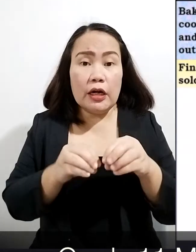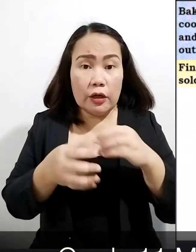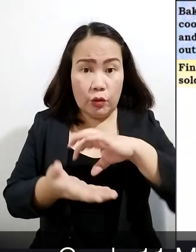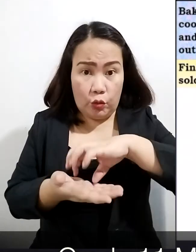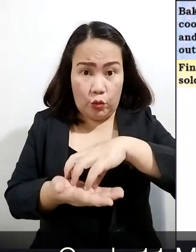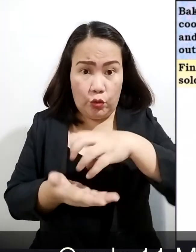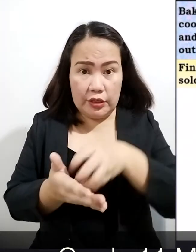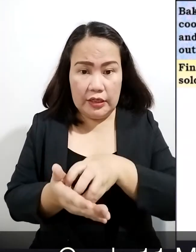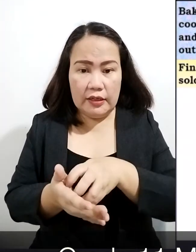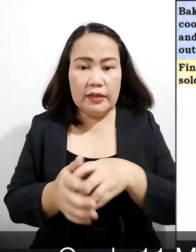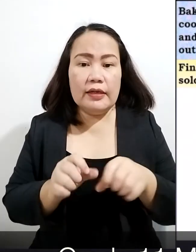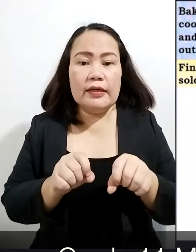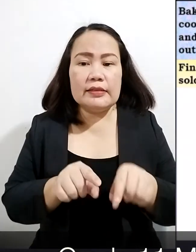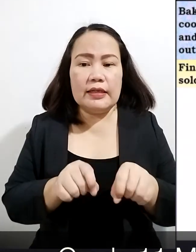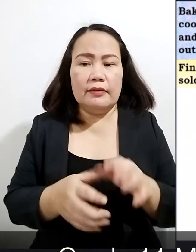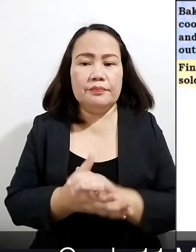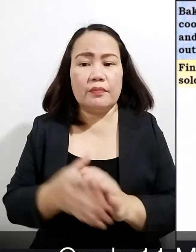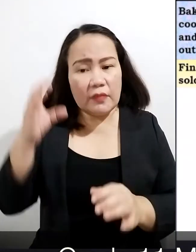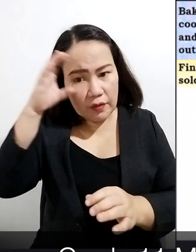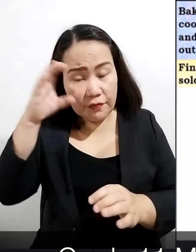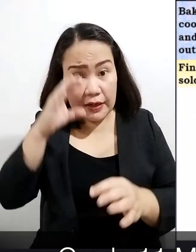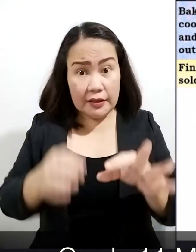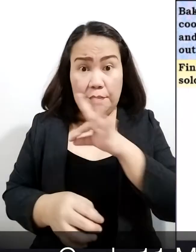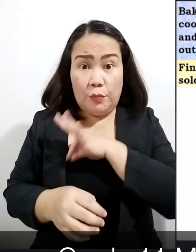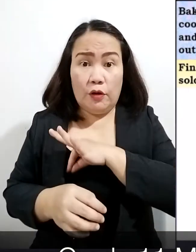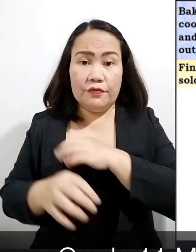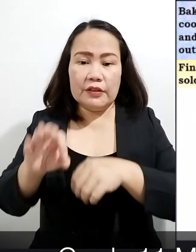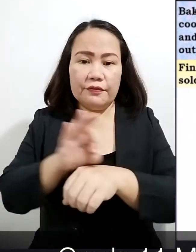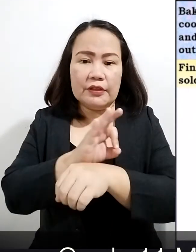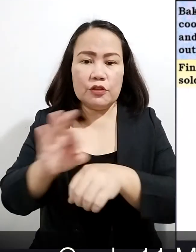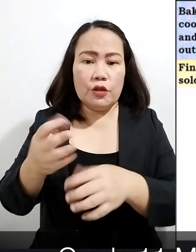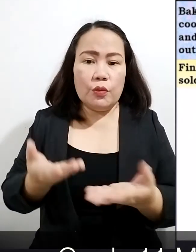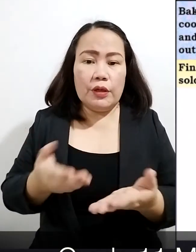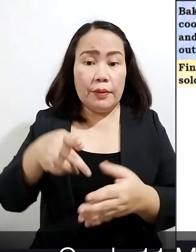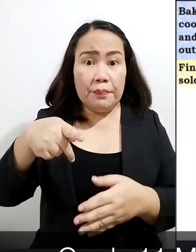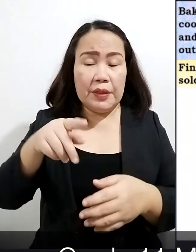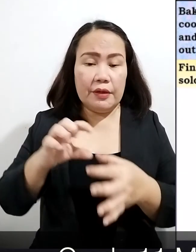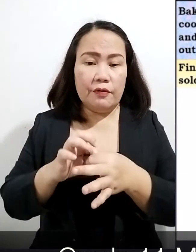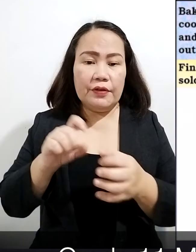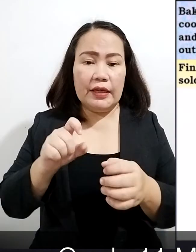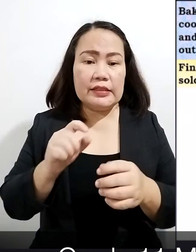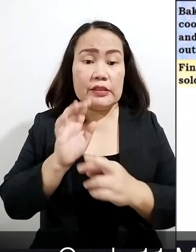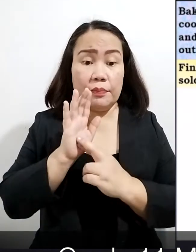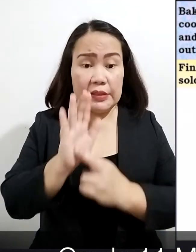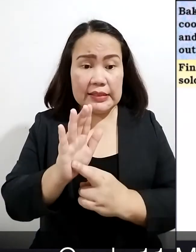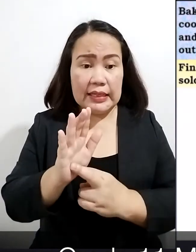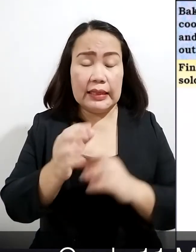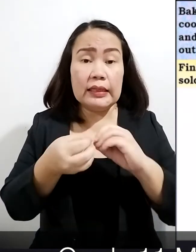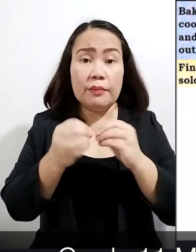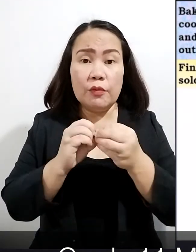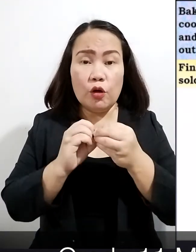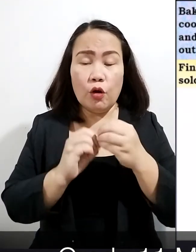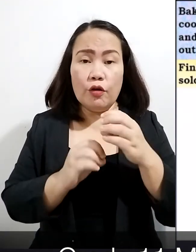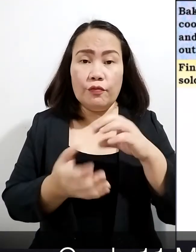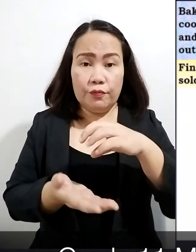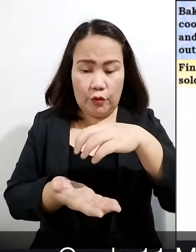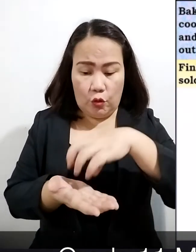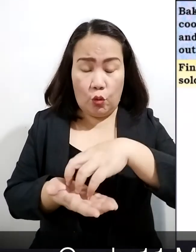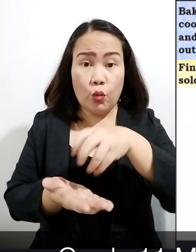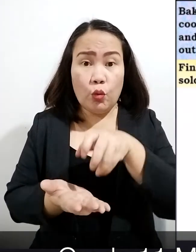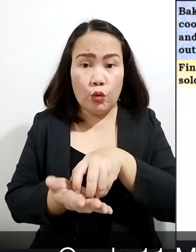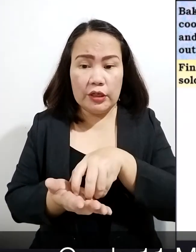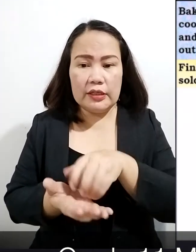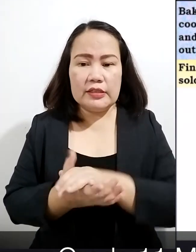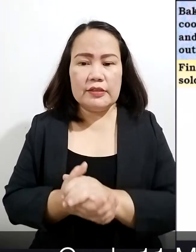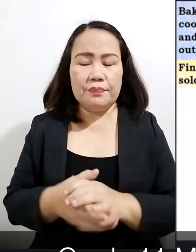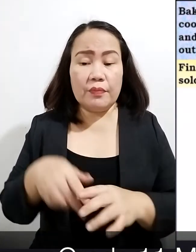x, where x represents the number of cookies sold. P of x ang magre-represent sa ating profit